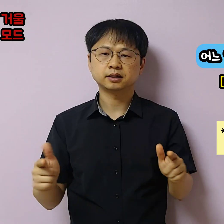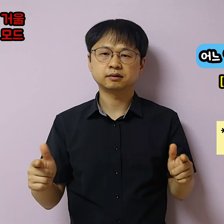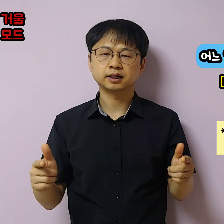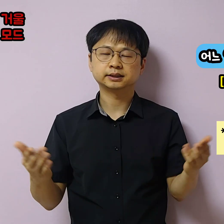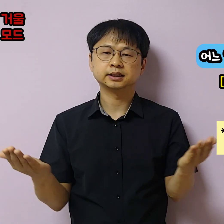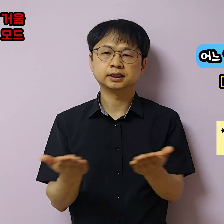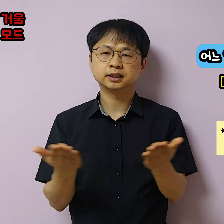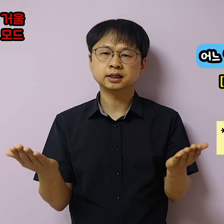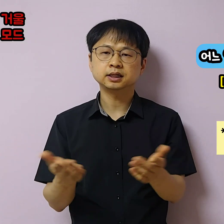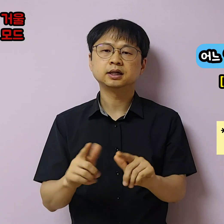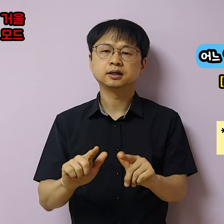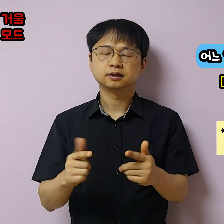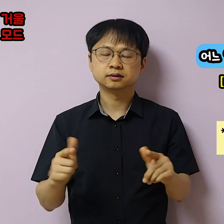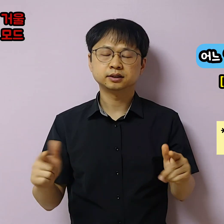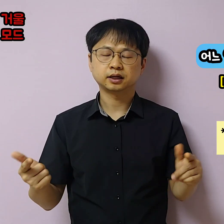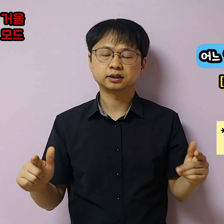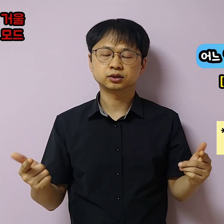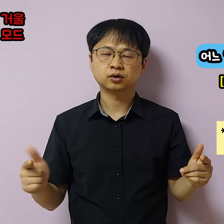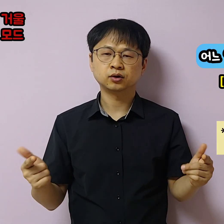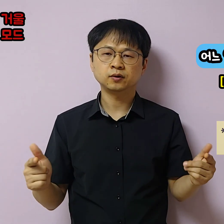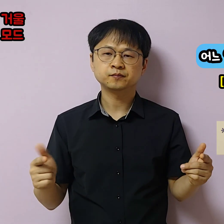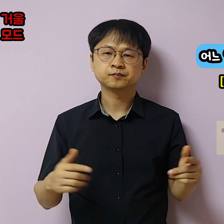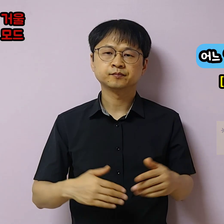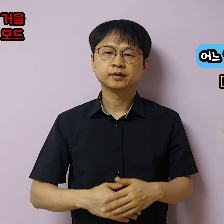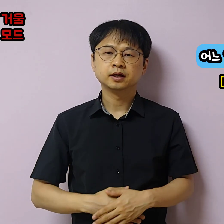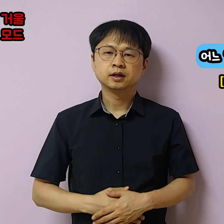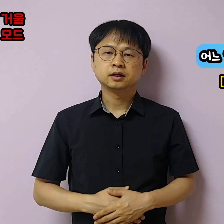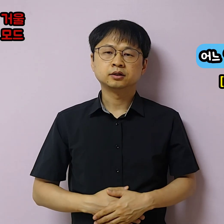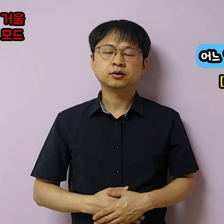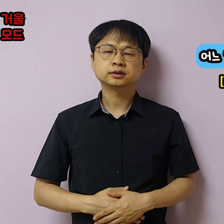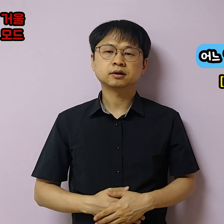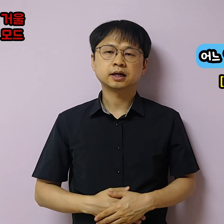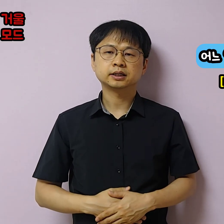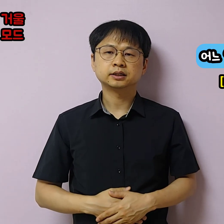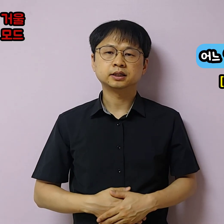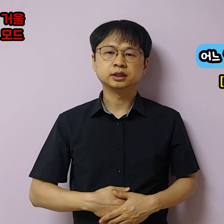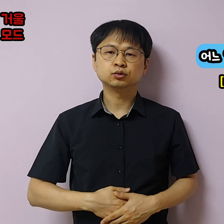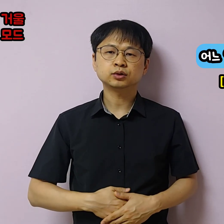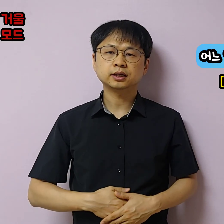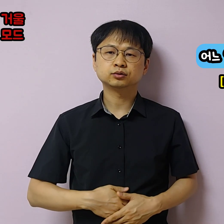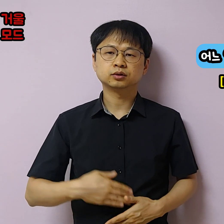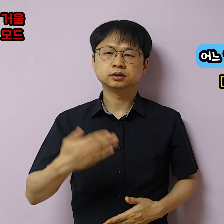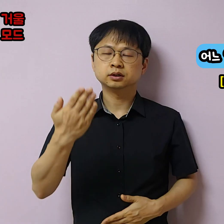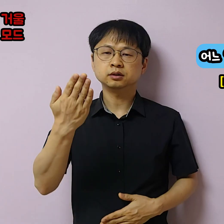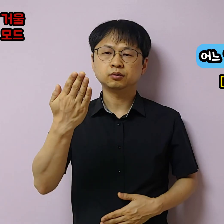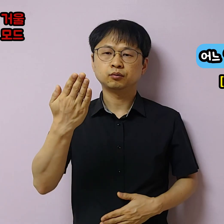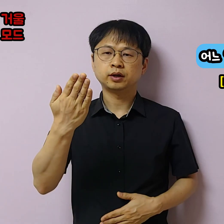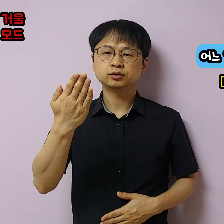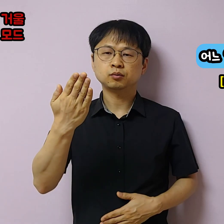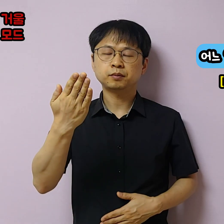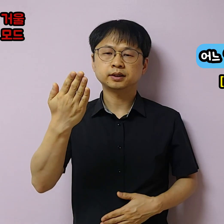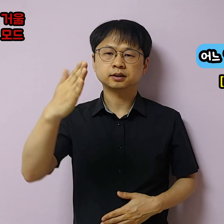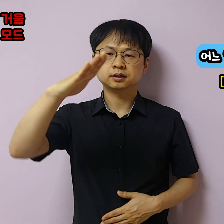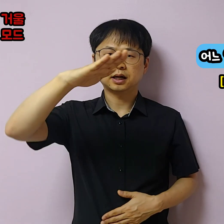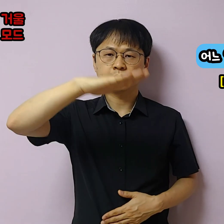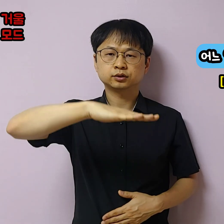여러 가지 일들이 되겠죠. 이루어져 가기를 이루다는 수어는 왼손바닥을